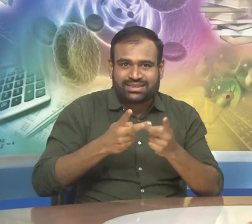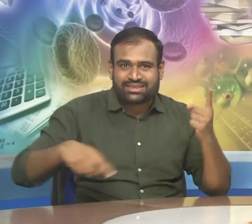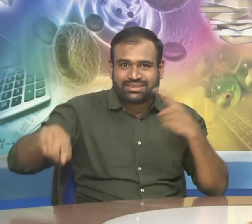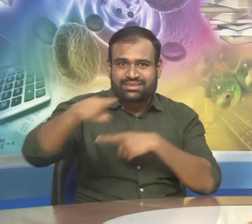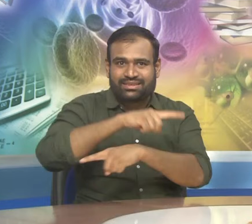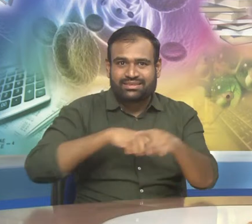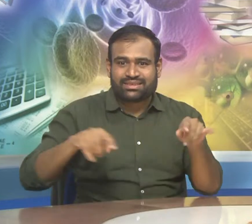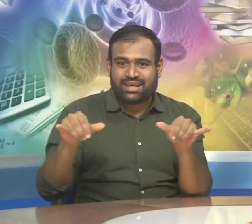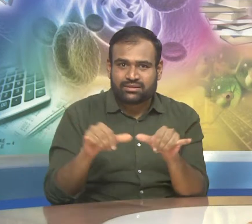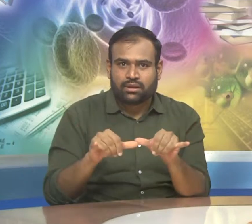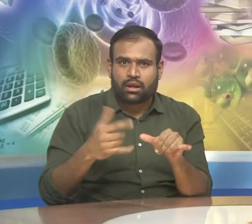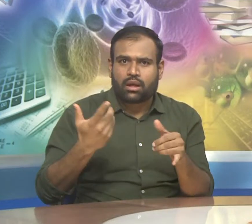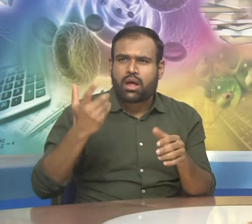Land acquisition,